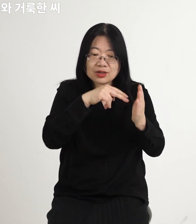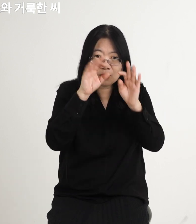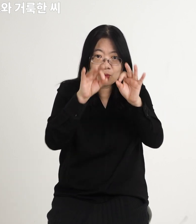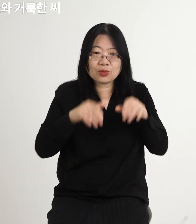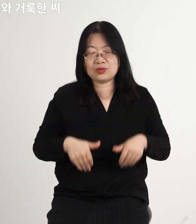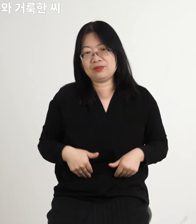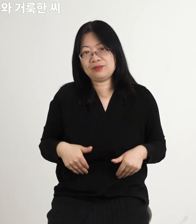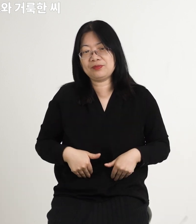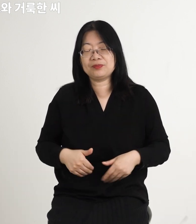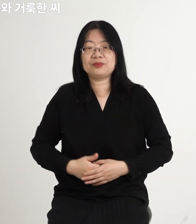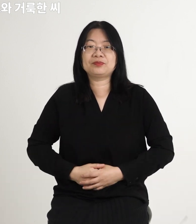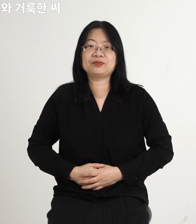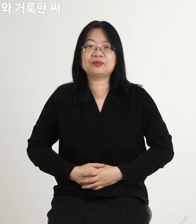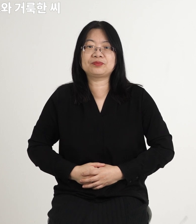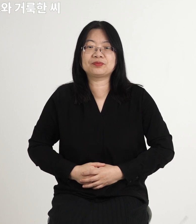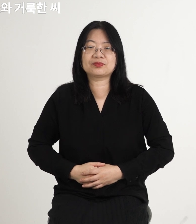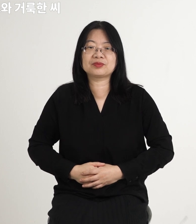보겠습니다.